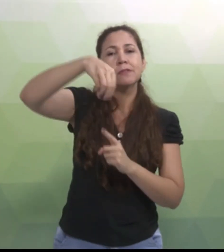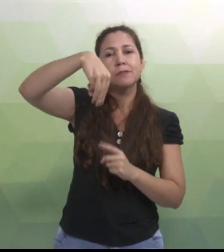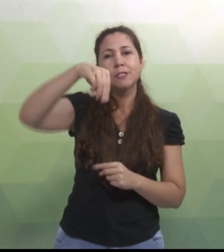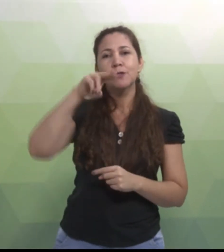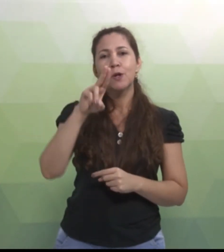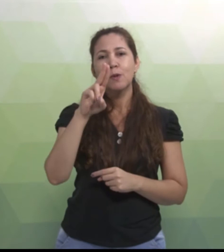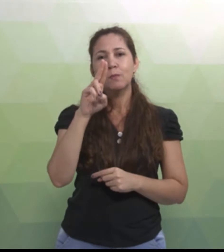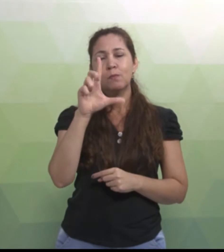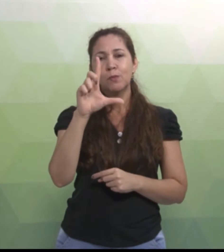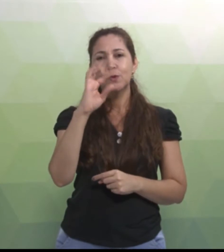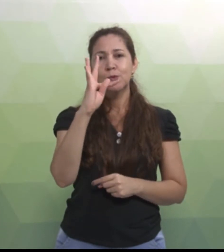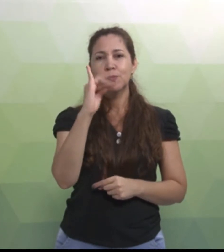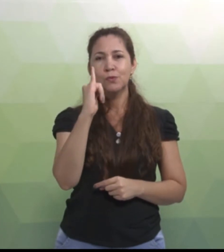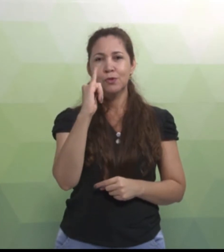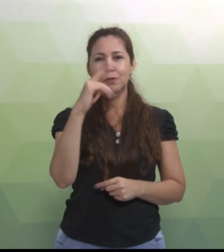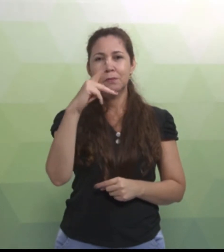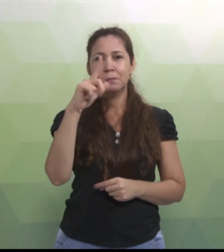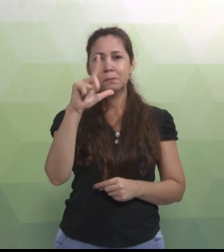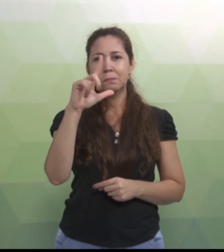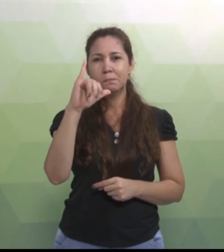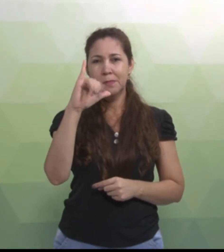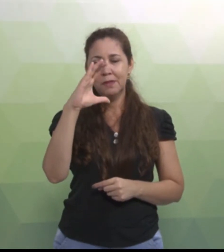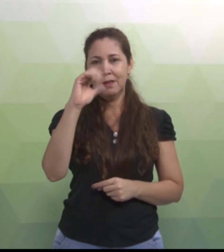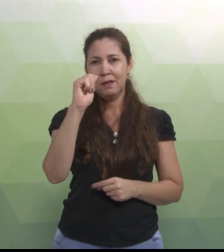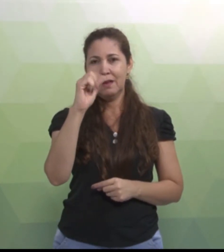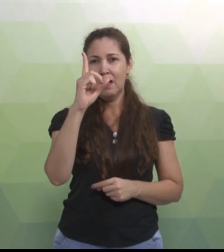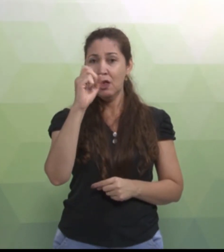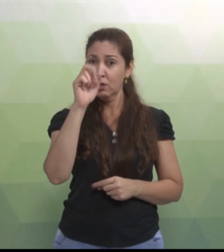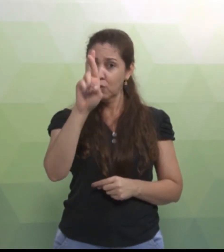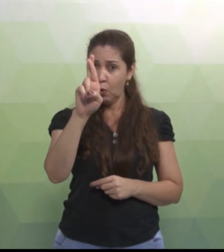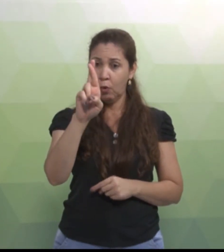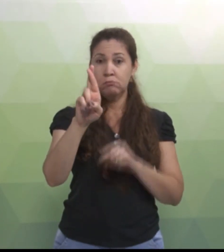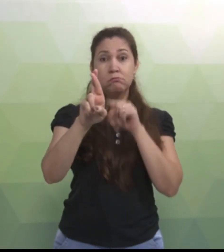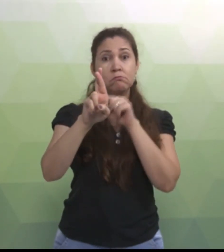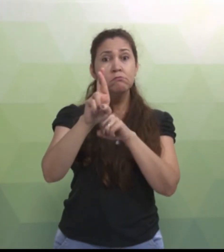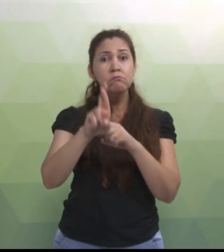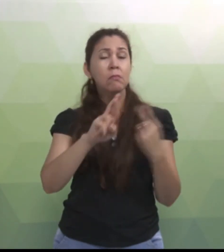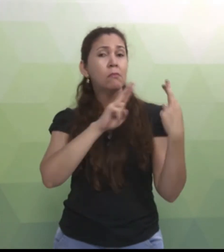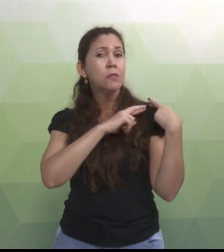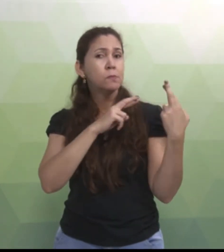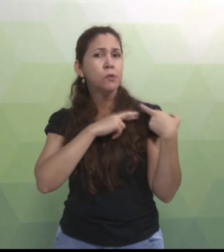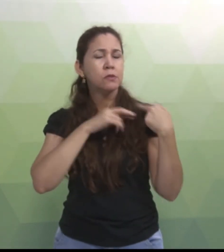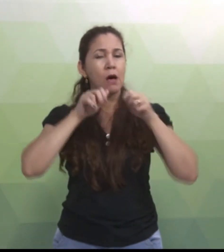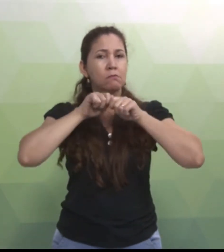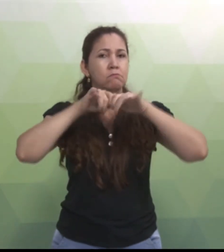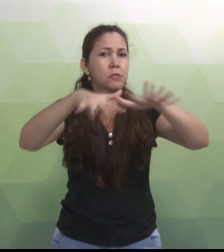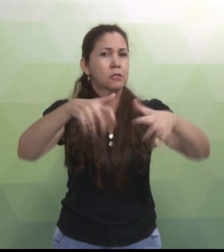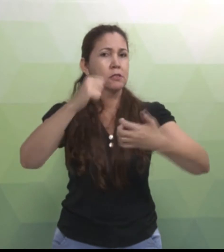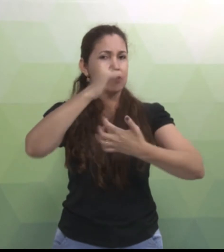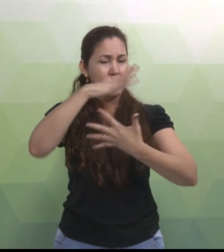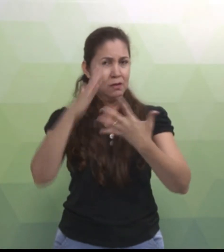esses instrutores eram multiplicadores, eram responsáveis por disseminar línguas de